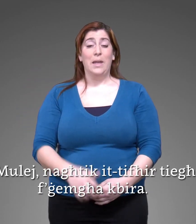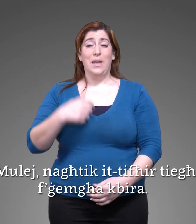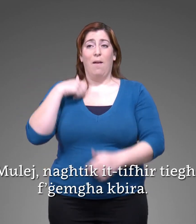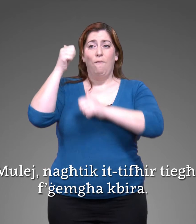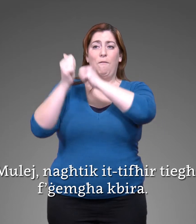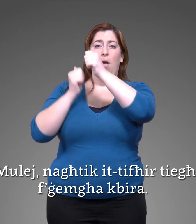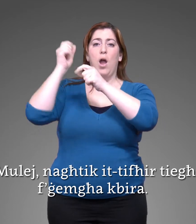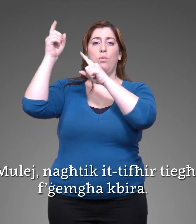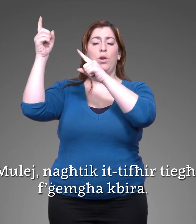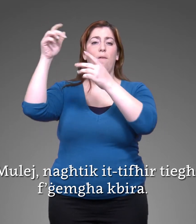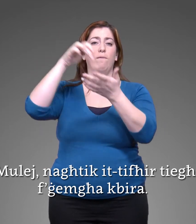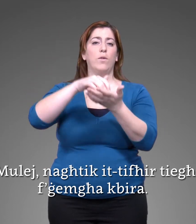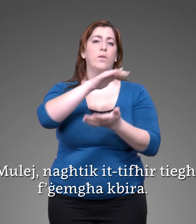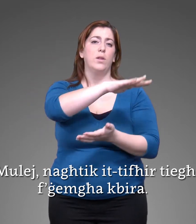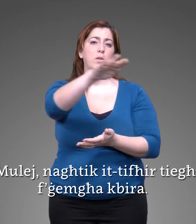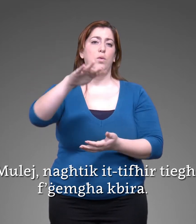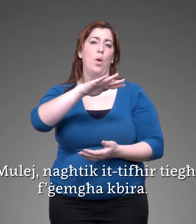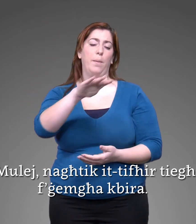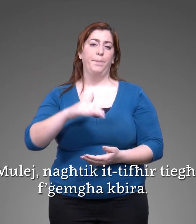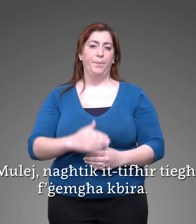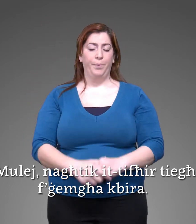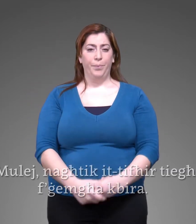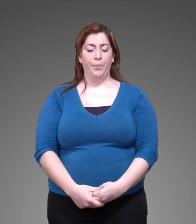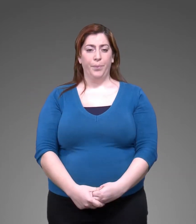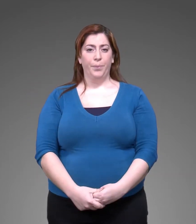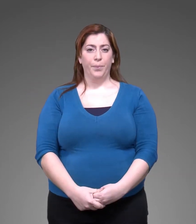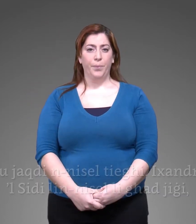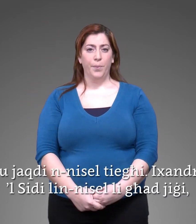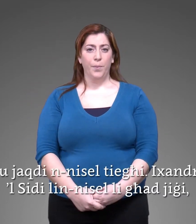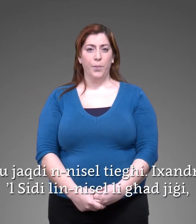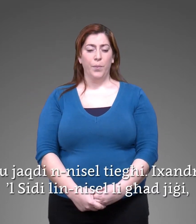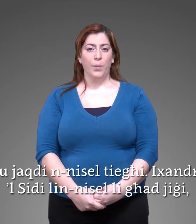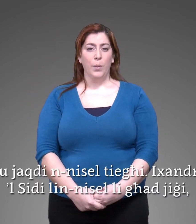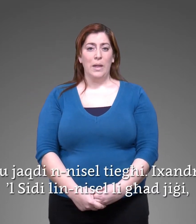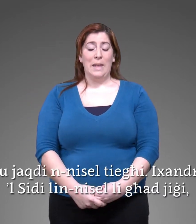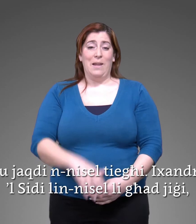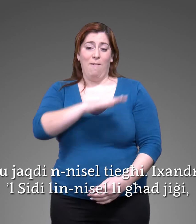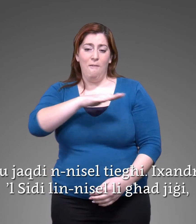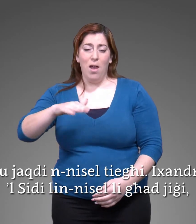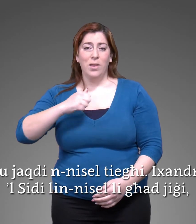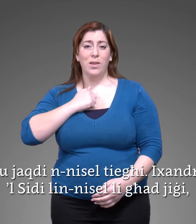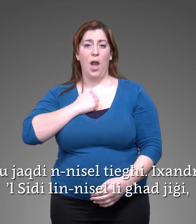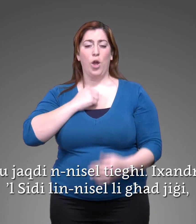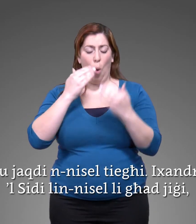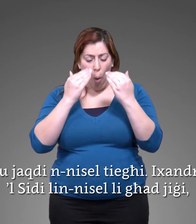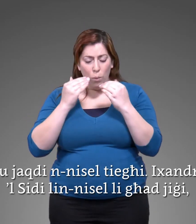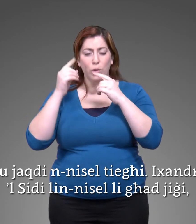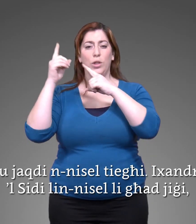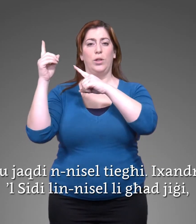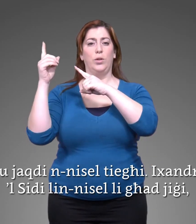-tif-hirtijaj fġama kbira Lillu jaqdi n-nissal t-tijaj Ixandru l-sidi